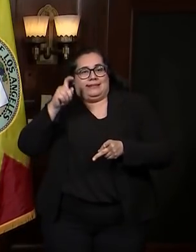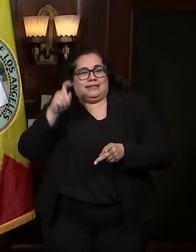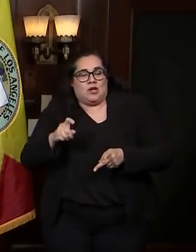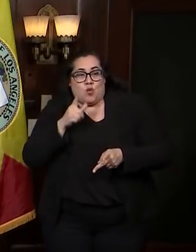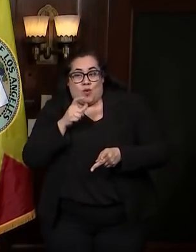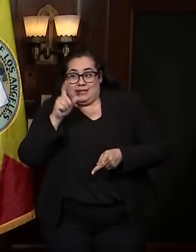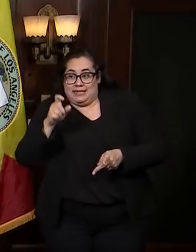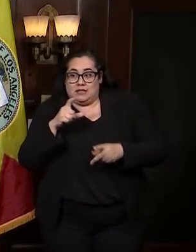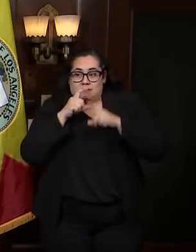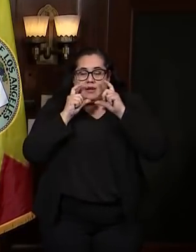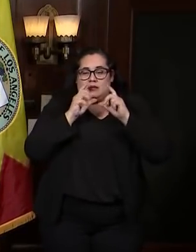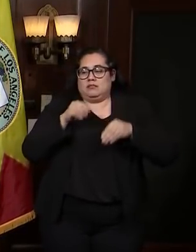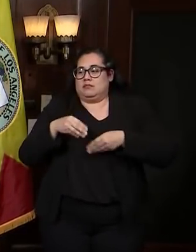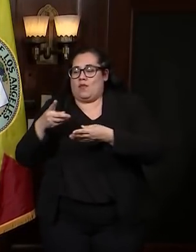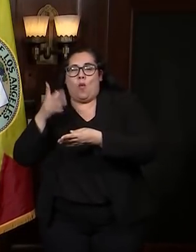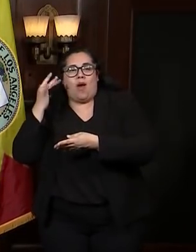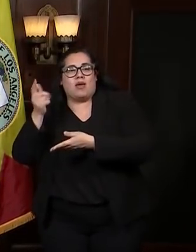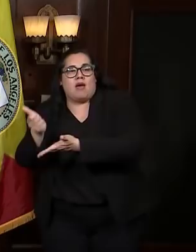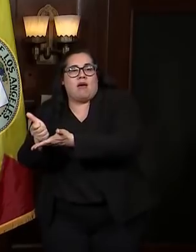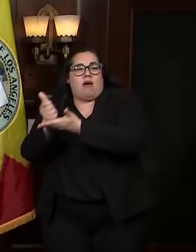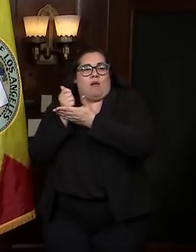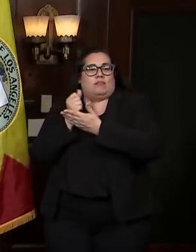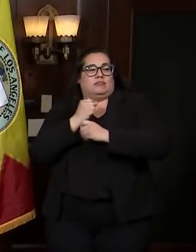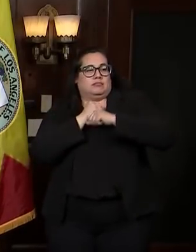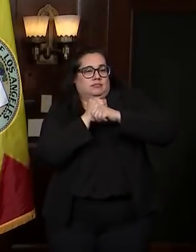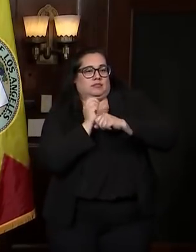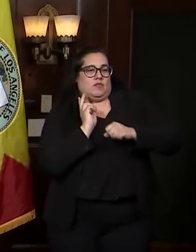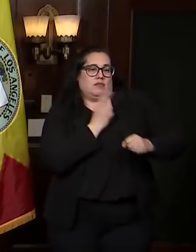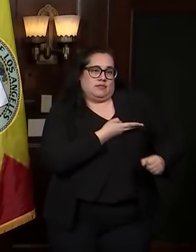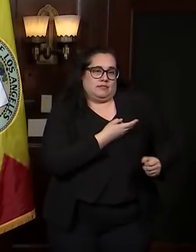están cuidando a nosotros.